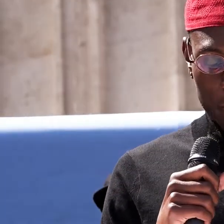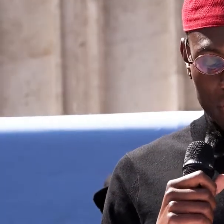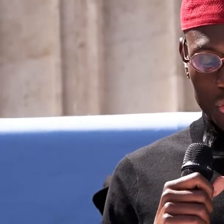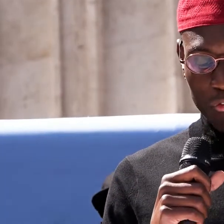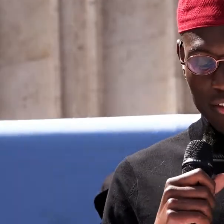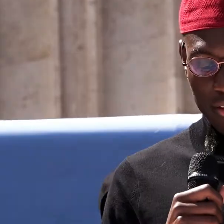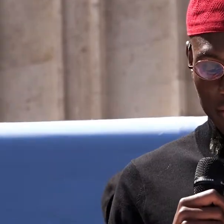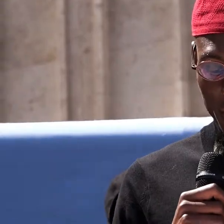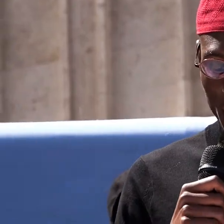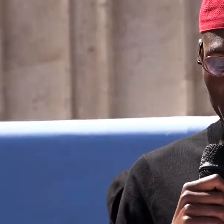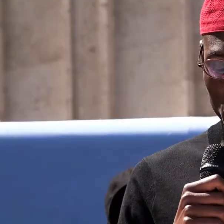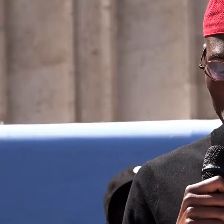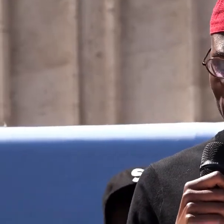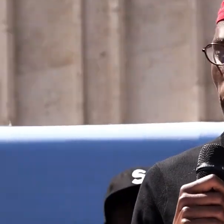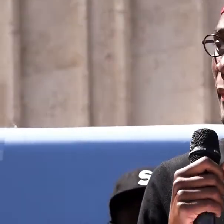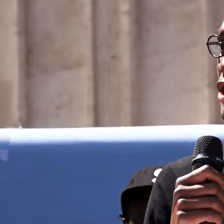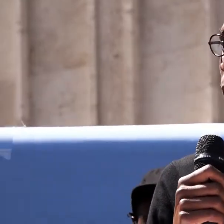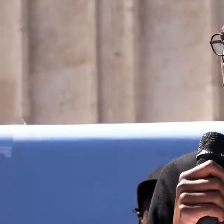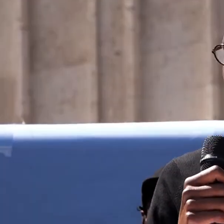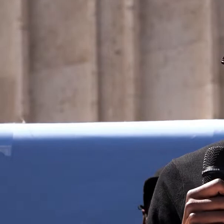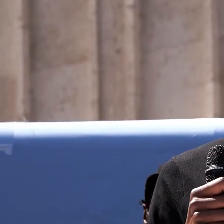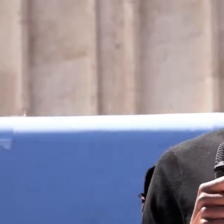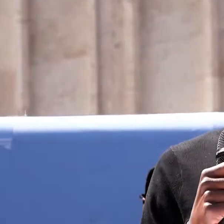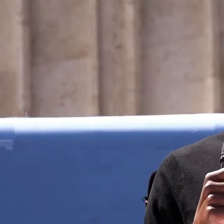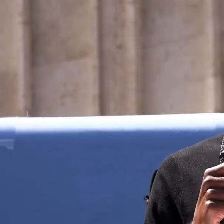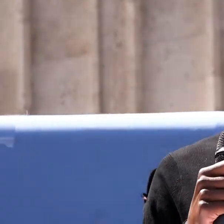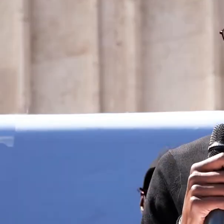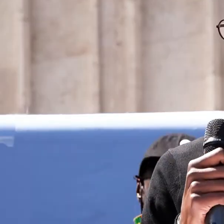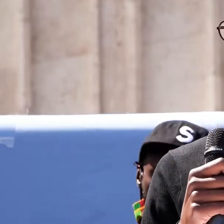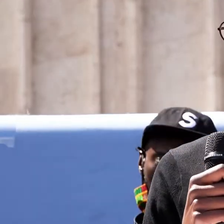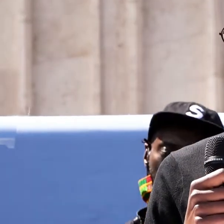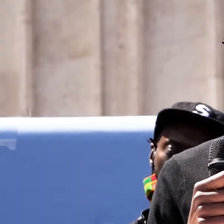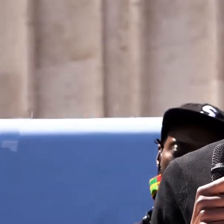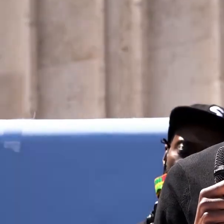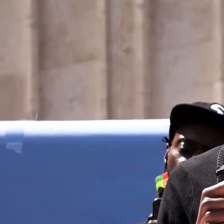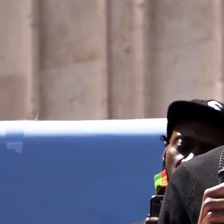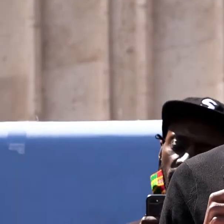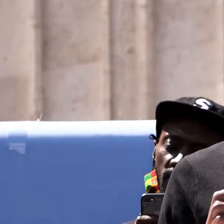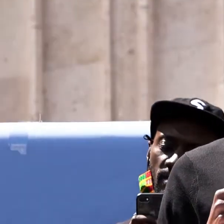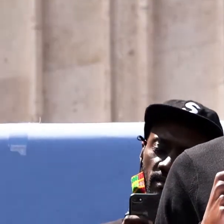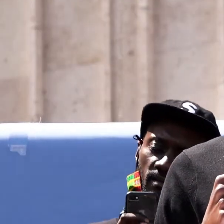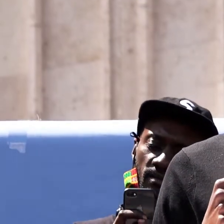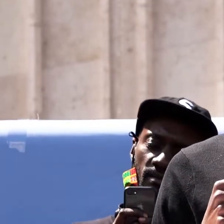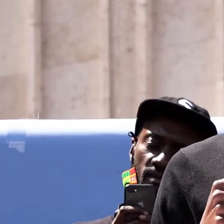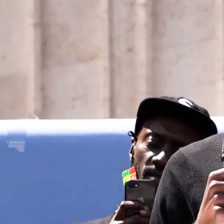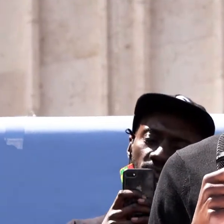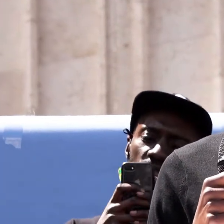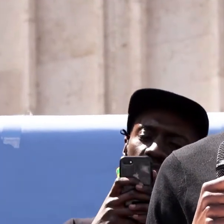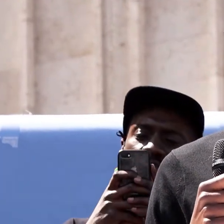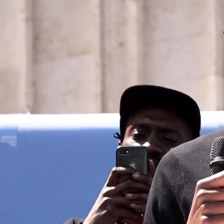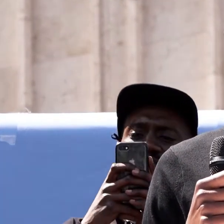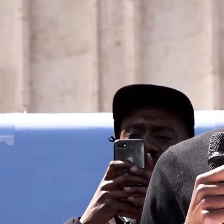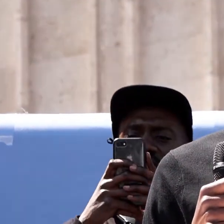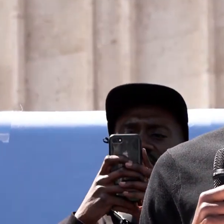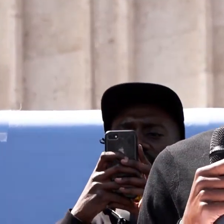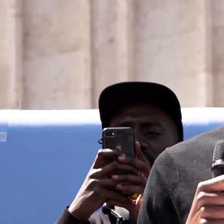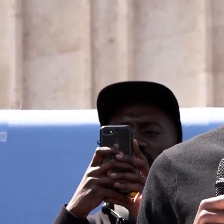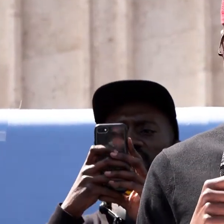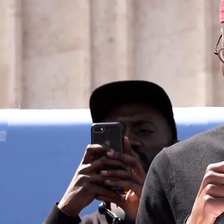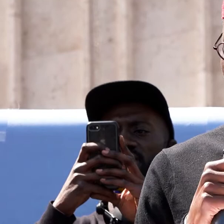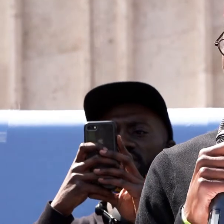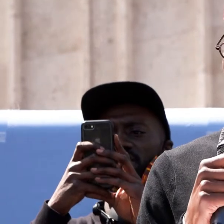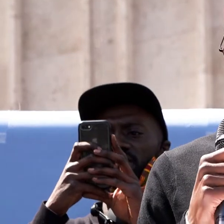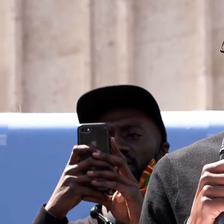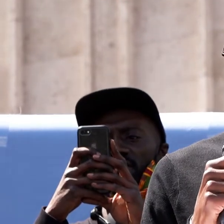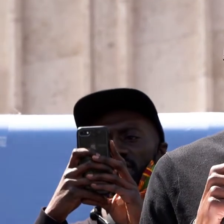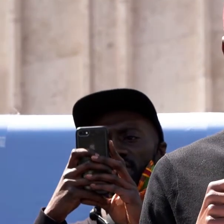Es gibt mir Zuversicht, wenn ich so viele Menschen mit verschiedensten Hintergründen hier sehe und wir als